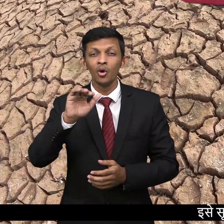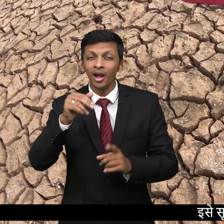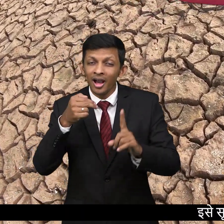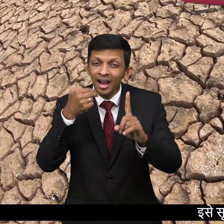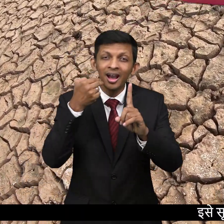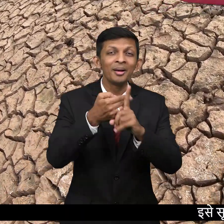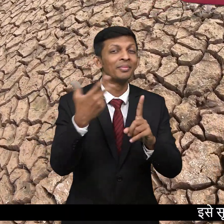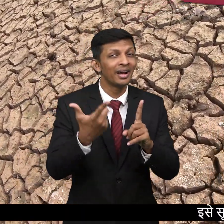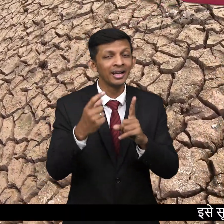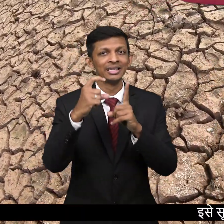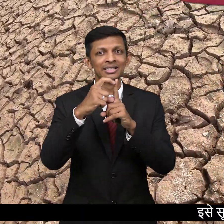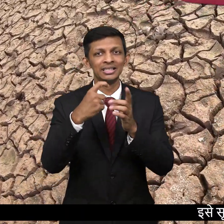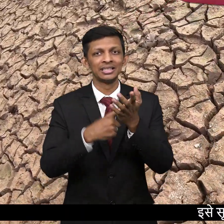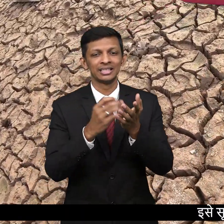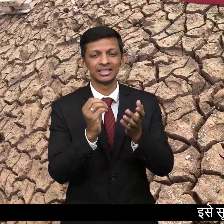इसे सूखा कहते हैं।